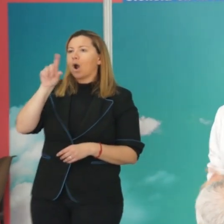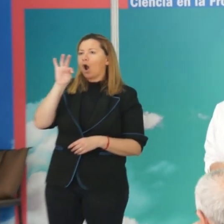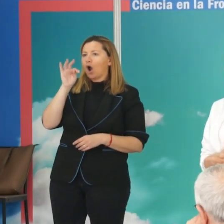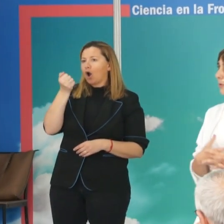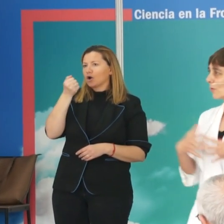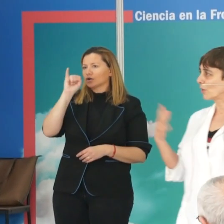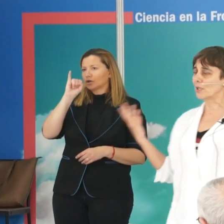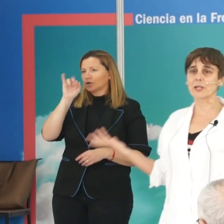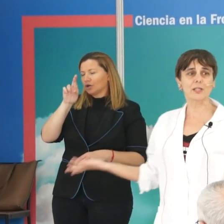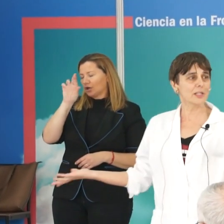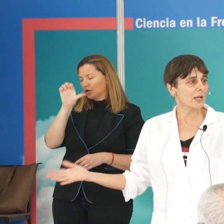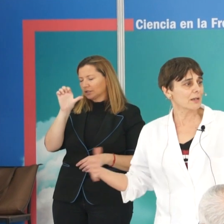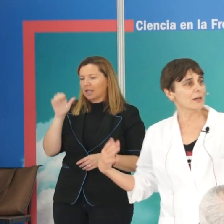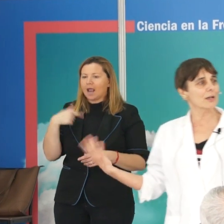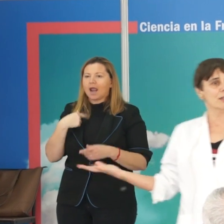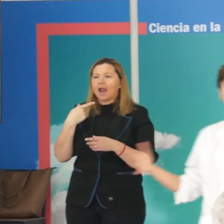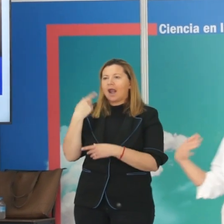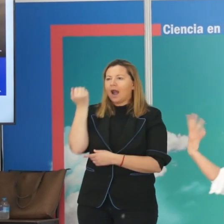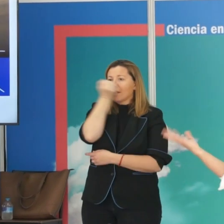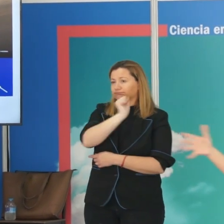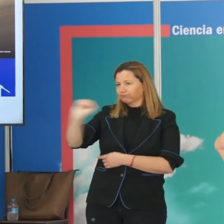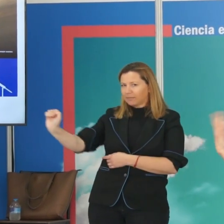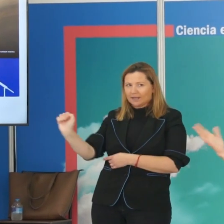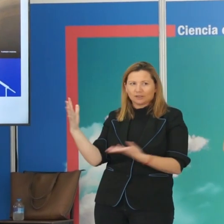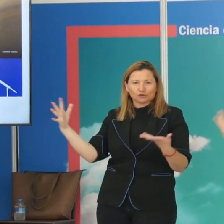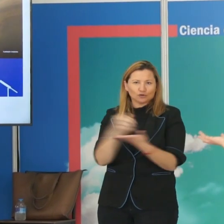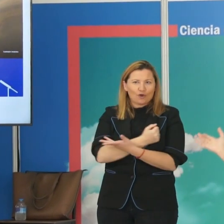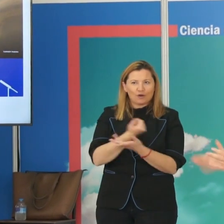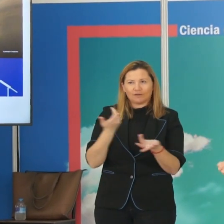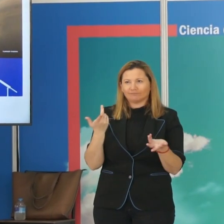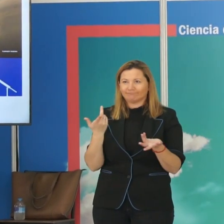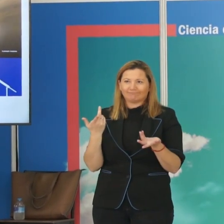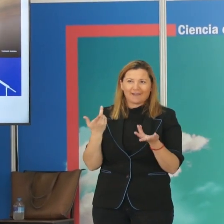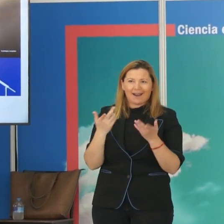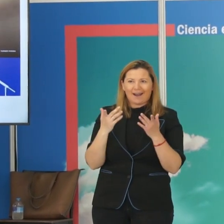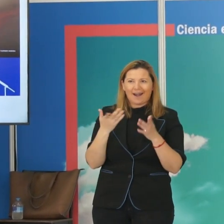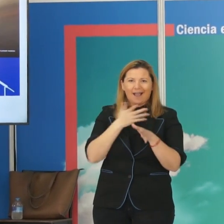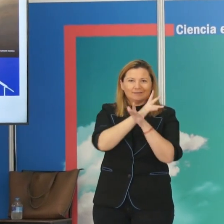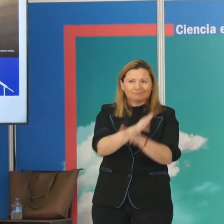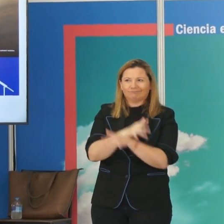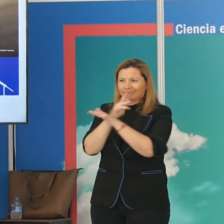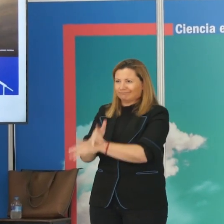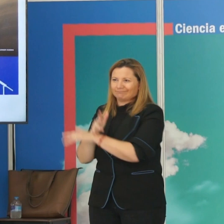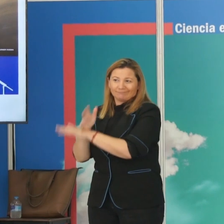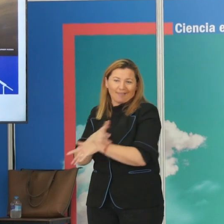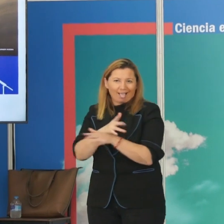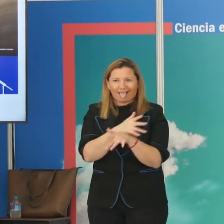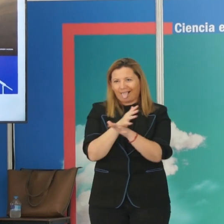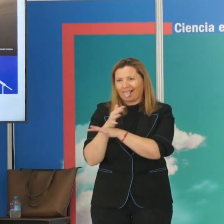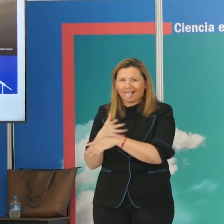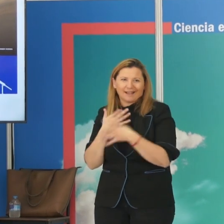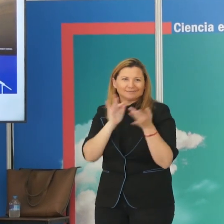esa época era pues como muy libertina, todo muy alegre y relajado, vivían tutti en alegre